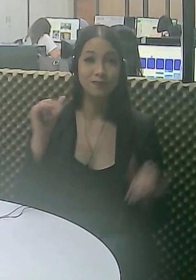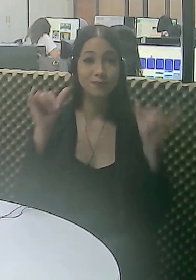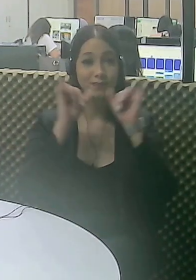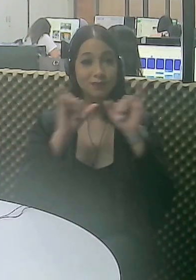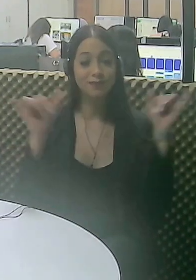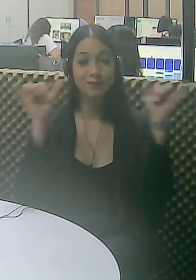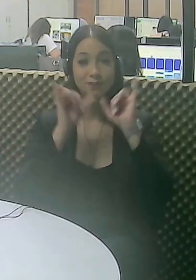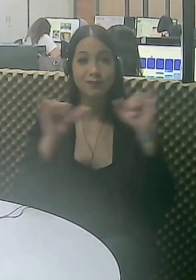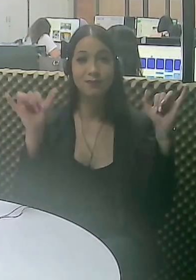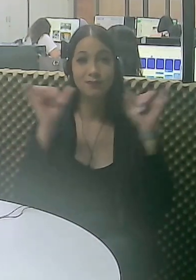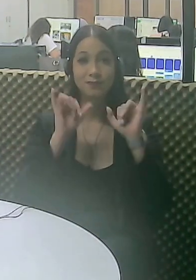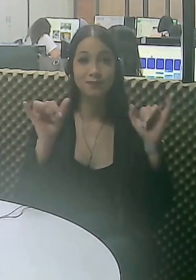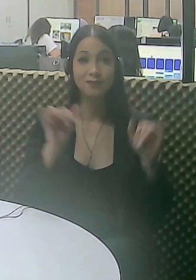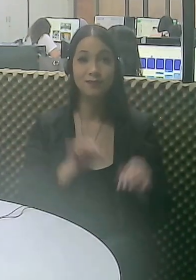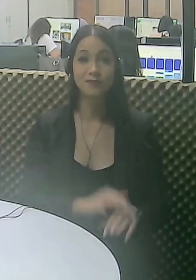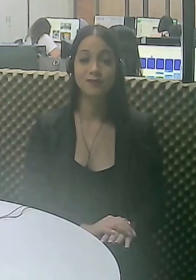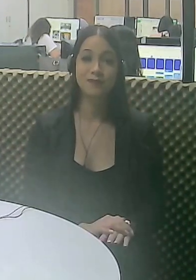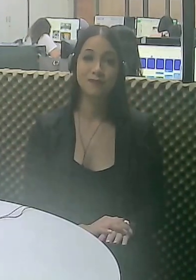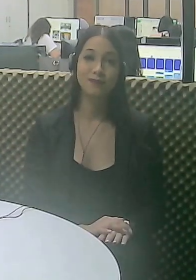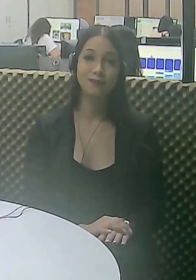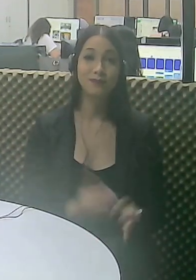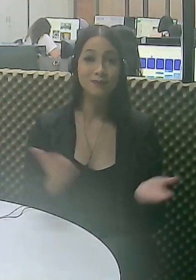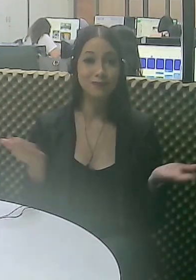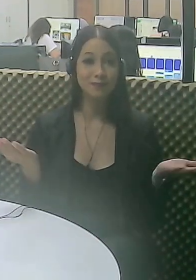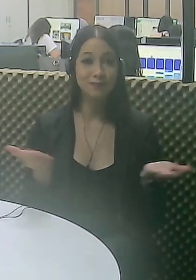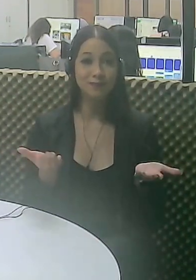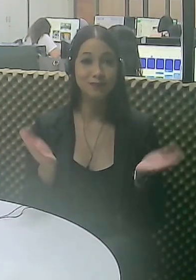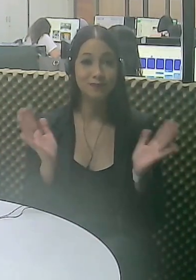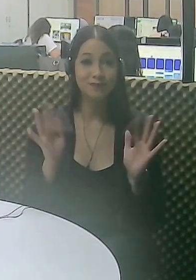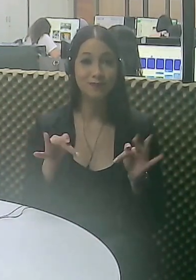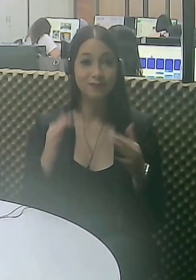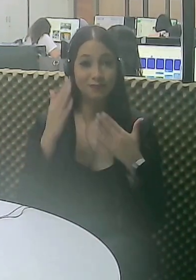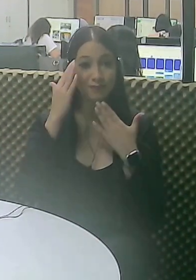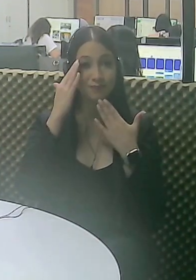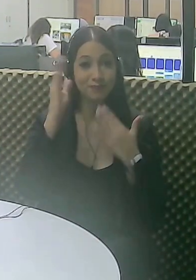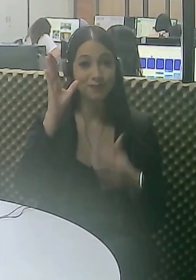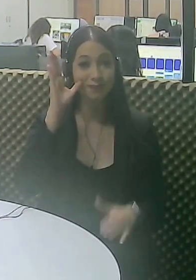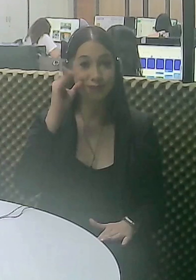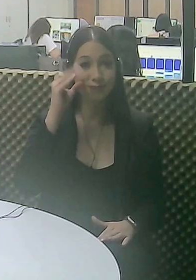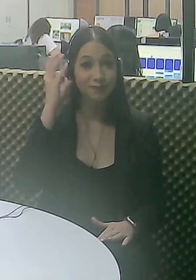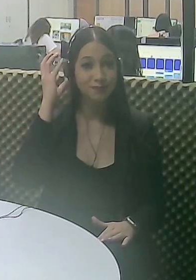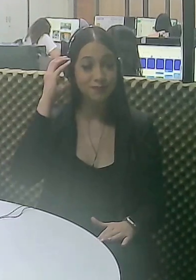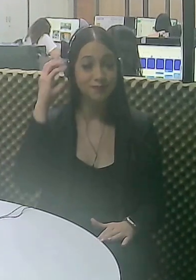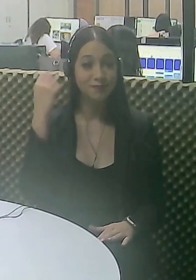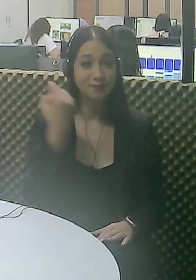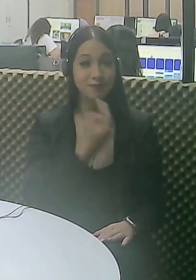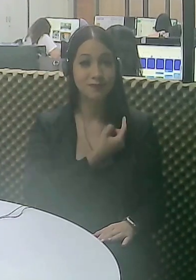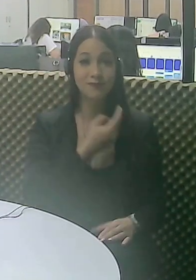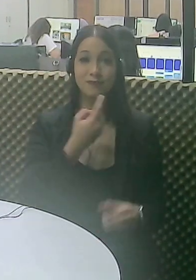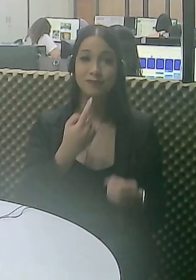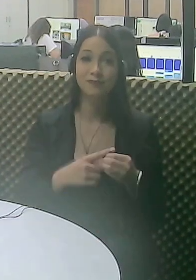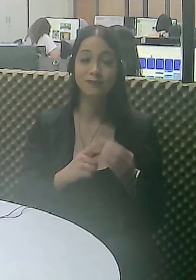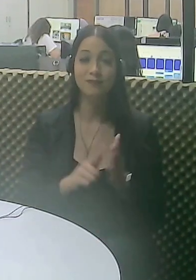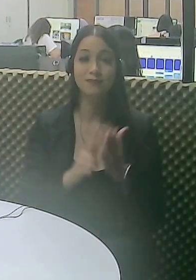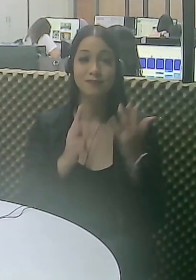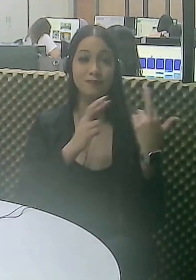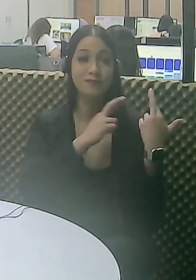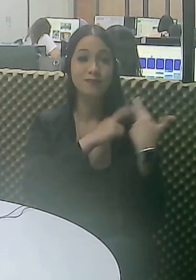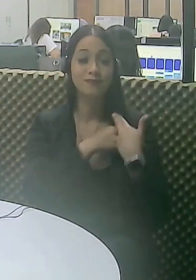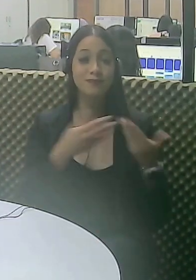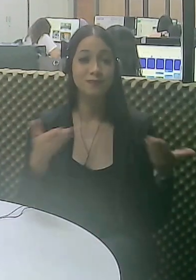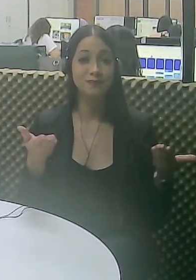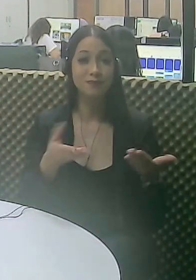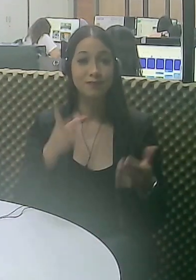Giro de notícias. A edição de hoje fica por aqui. Obrigado pela sua audiência, Rádio Nossa Cidade.